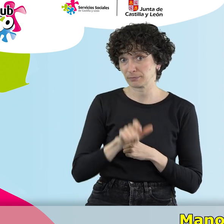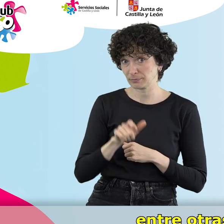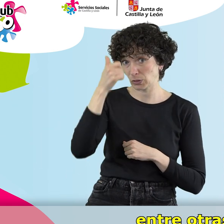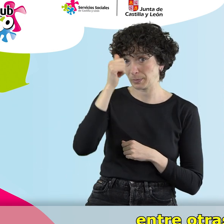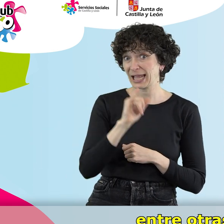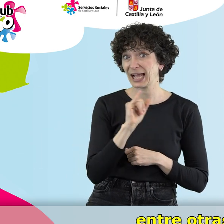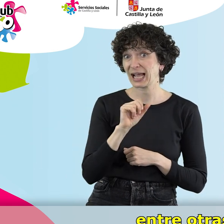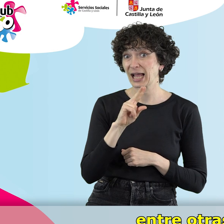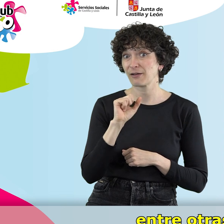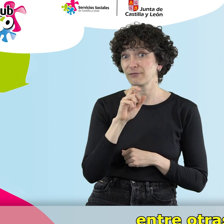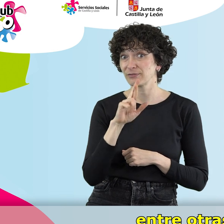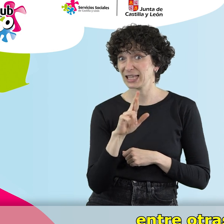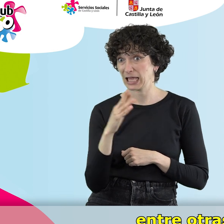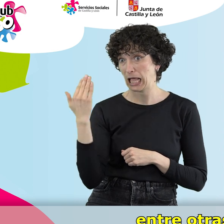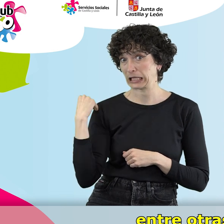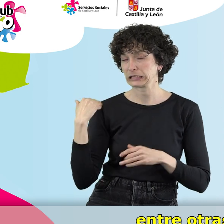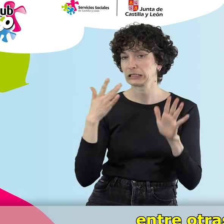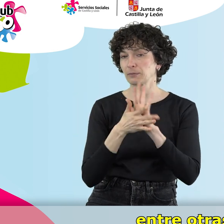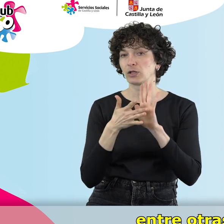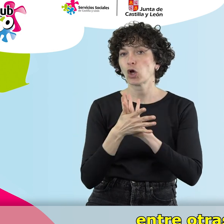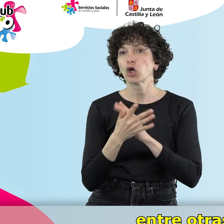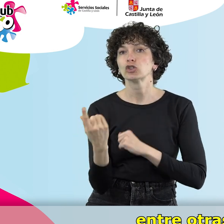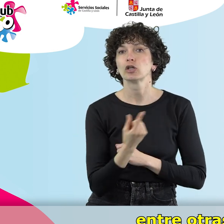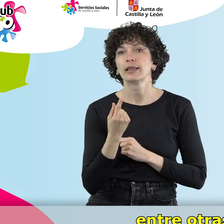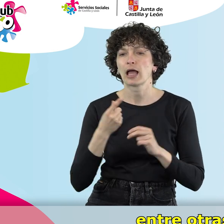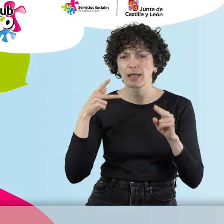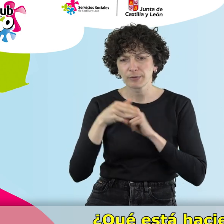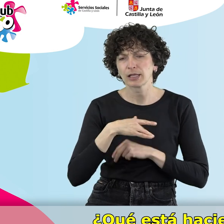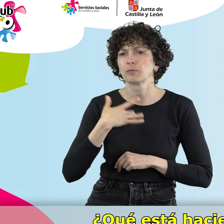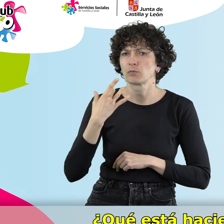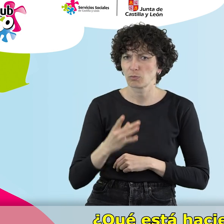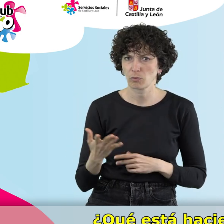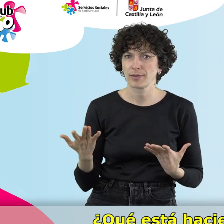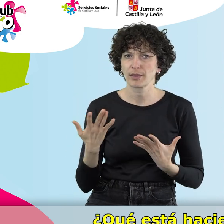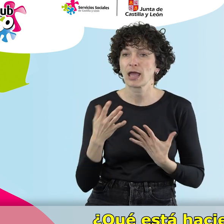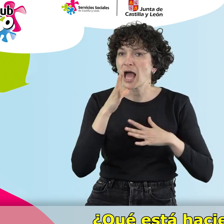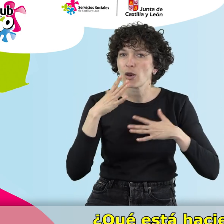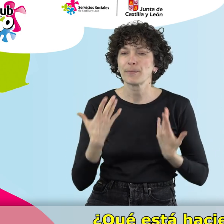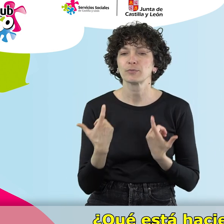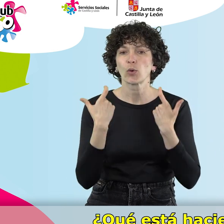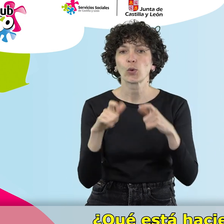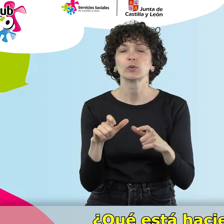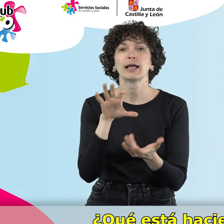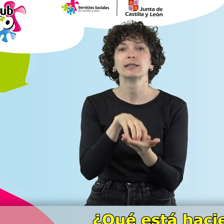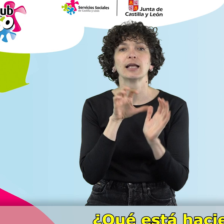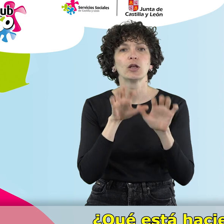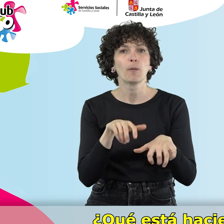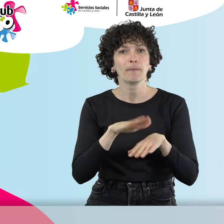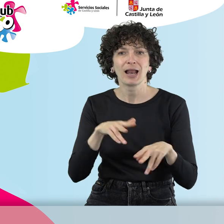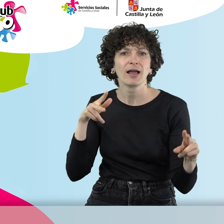ha explicado, entre otras cosas, que la soledad se puede prevenir. ¿Qué está haciendo la Junta de Castilla y León para